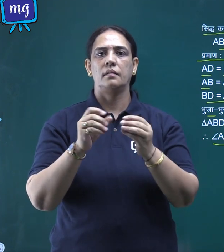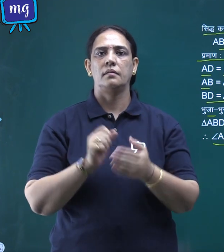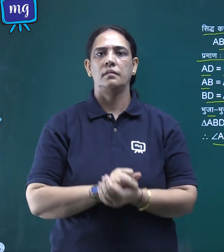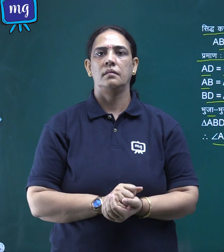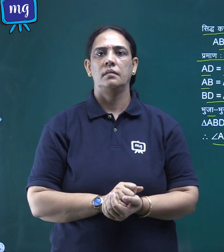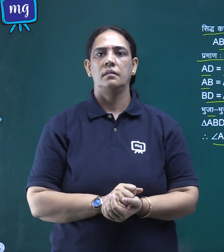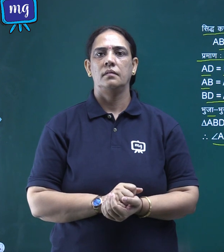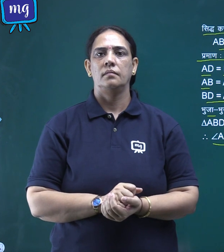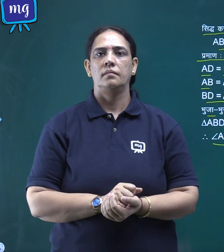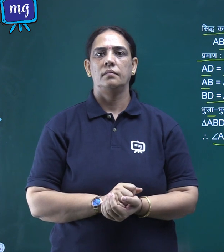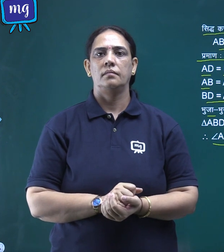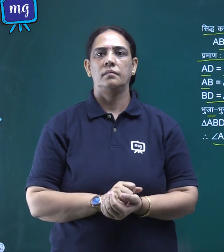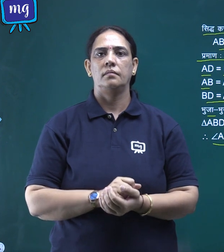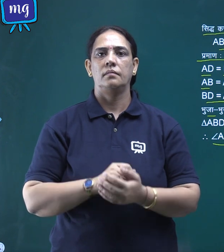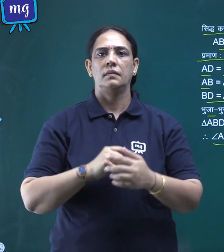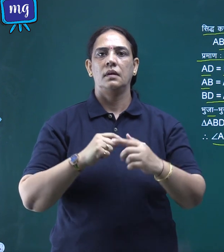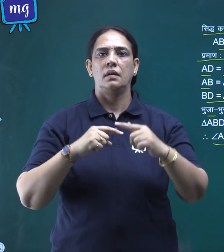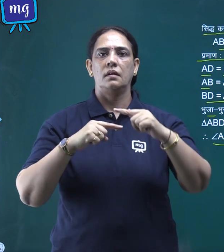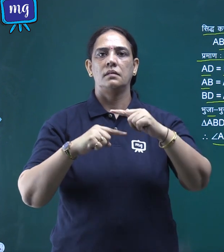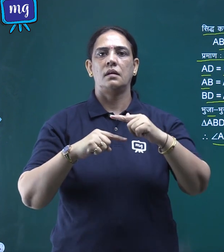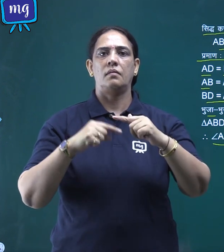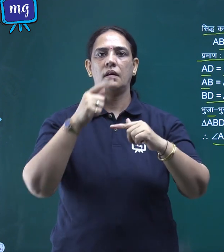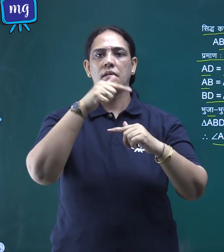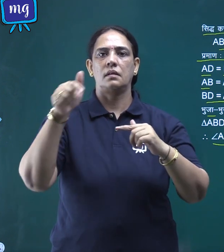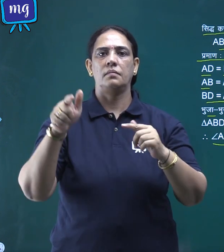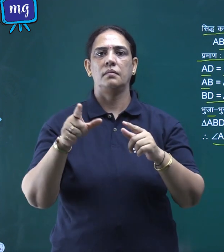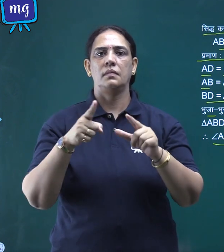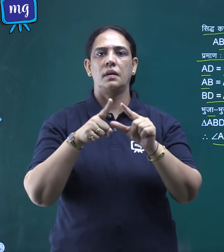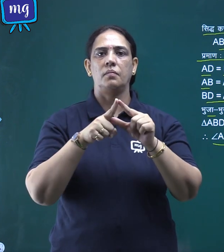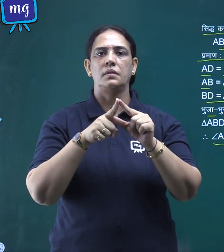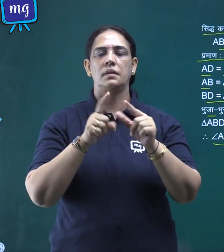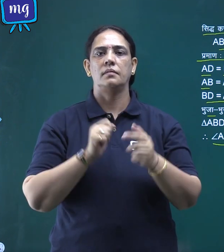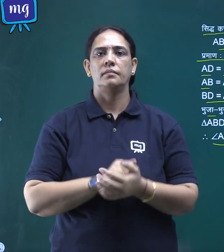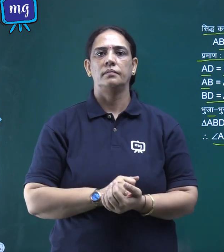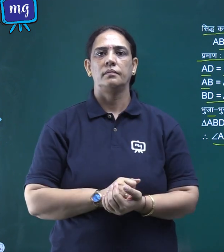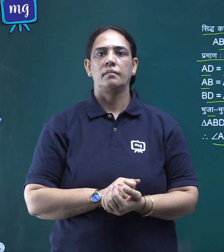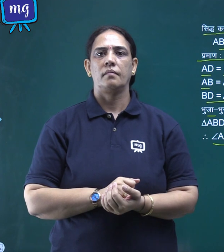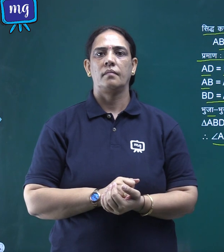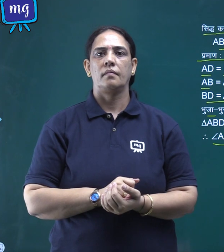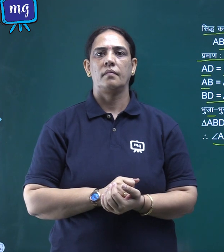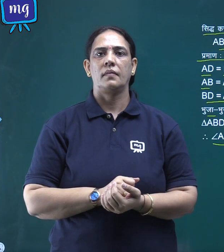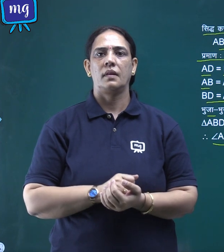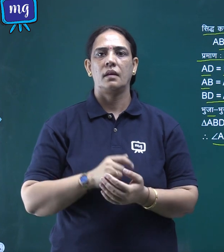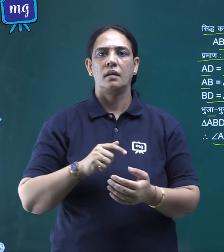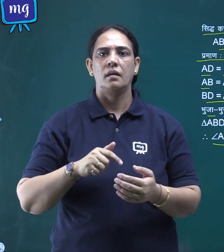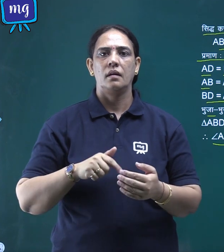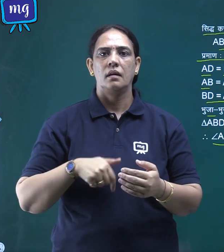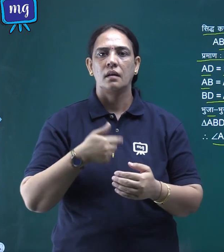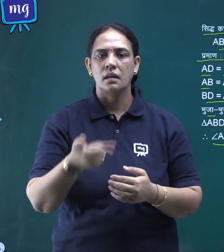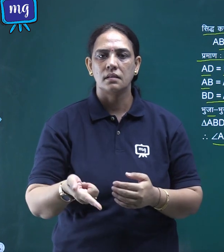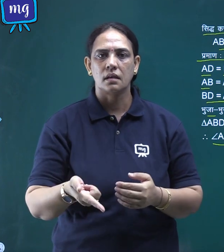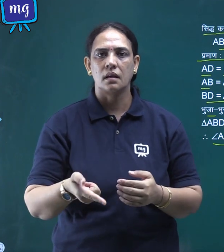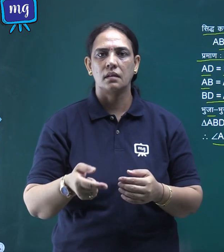सर्वांग सम त्रिभुज के संगत भाग बराबर होते